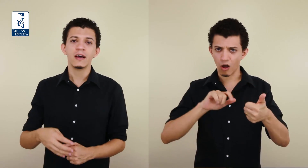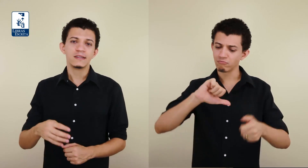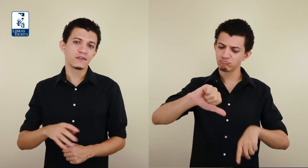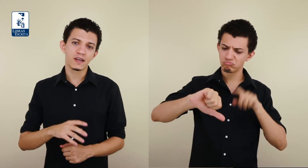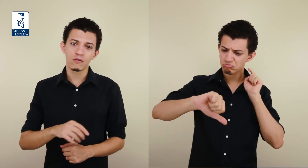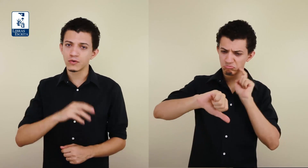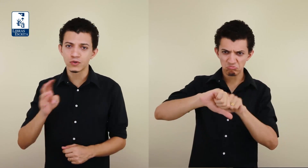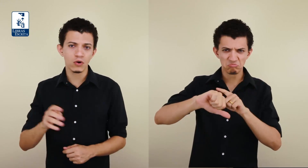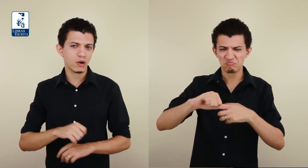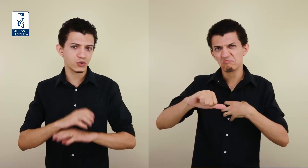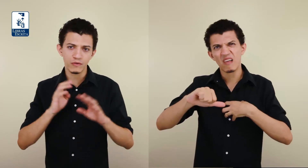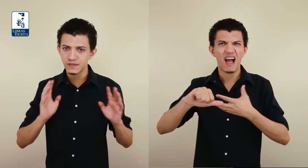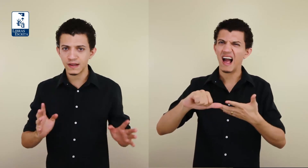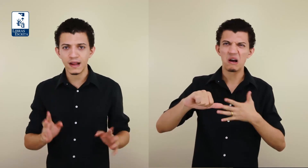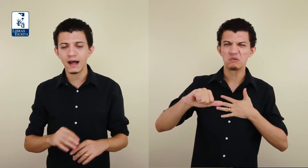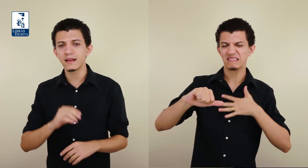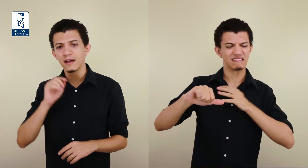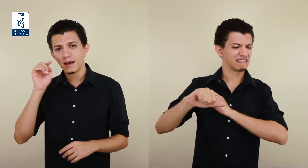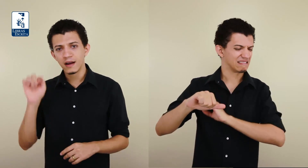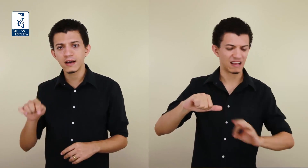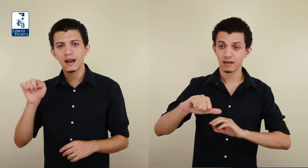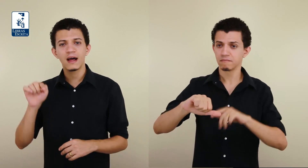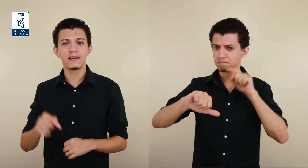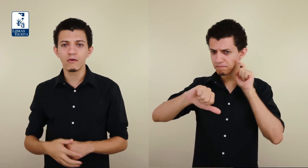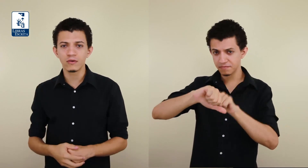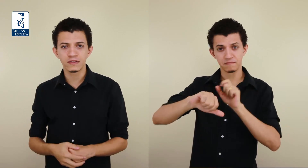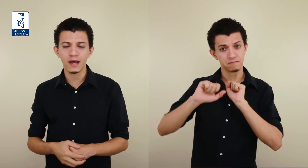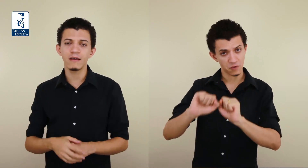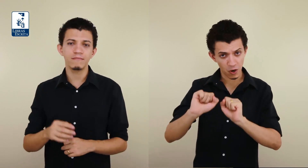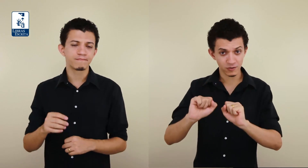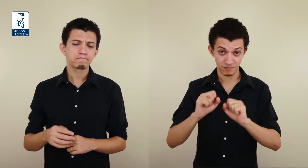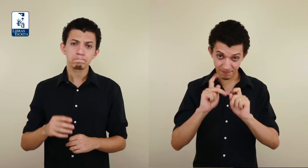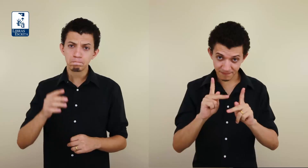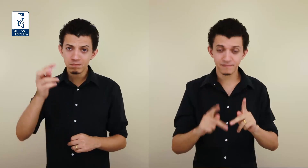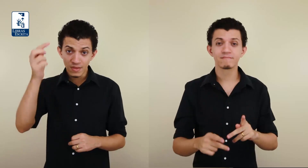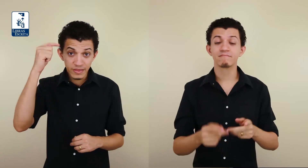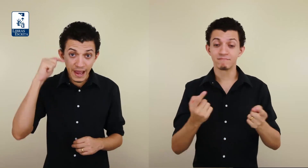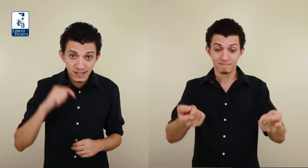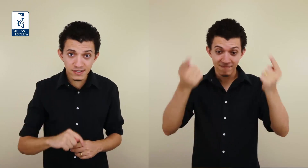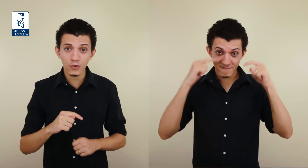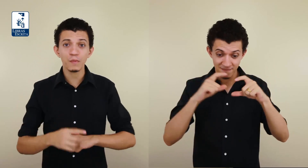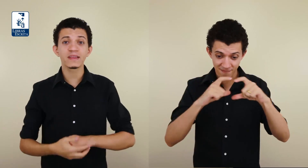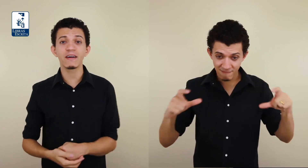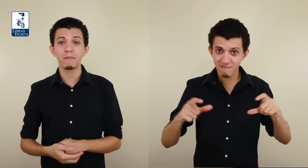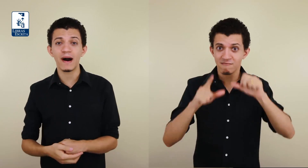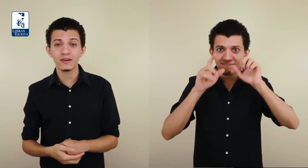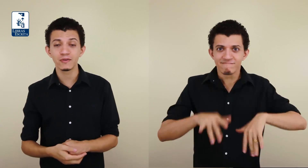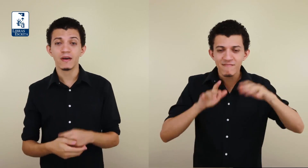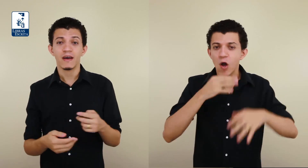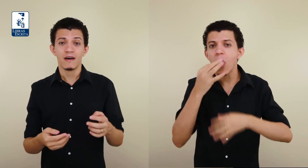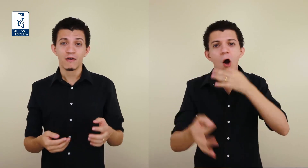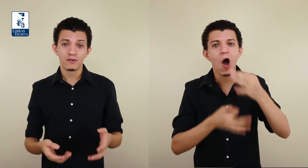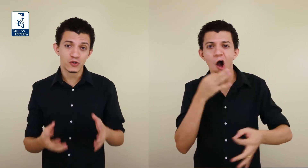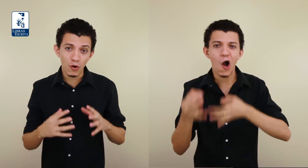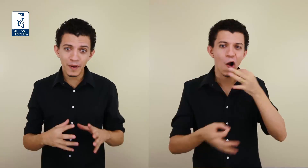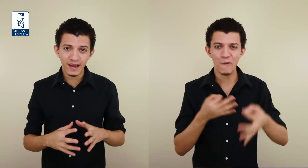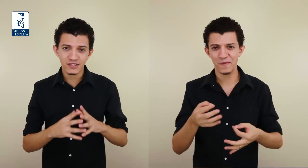Se você não gostou, não ajudou você em nada, clica lá não gostei. Deixe seu comentário abaixo sobre esse